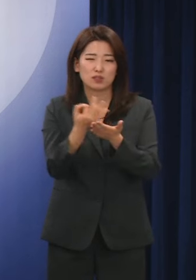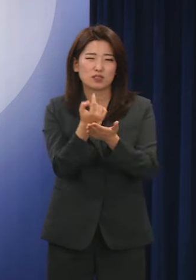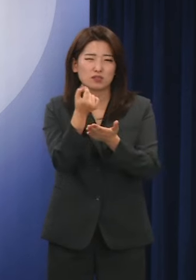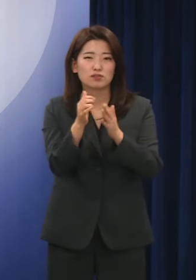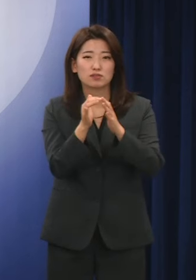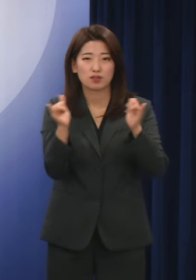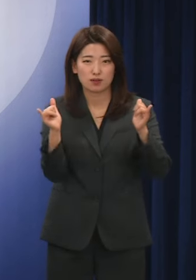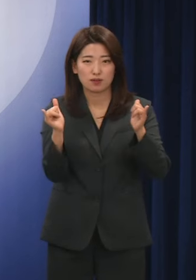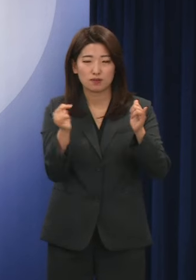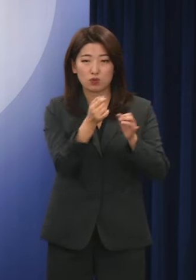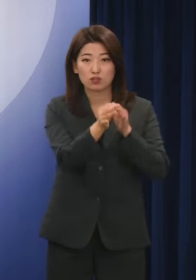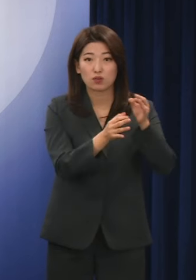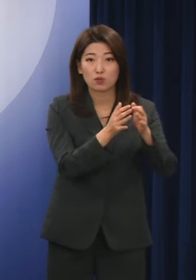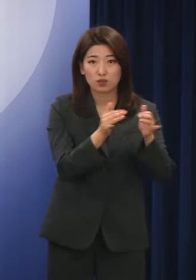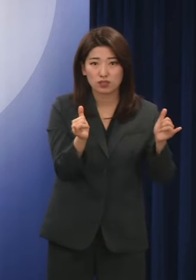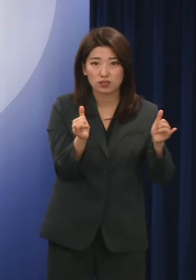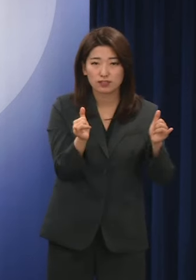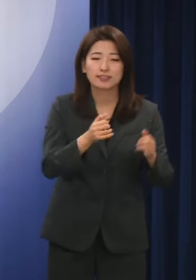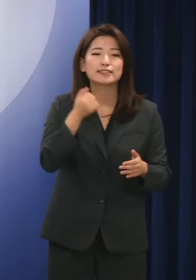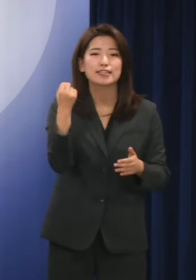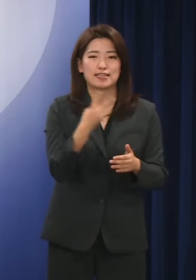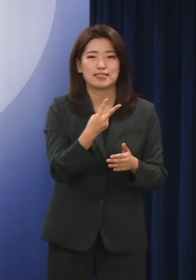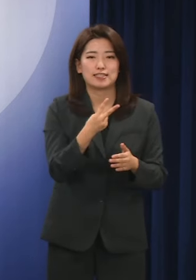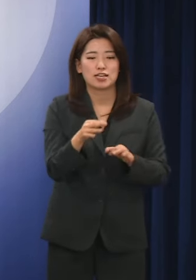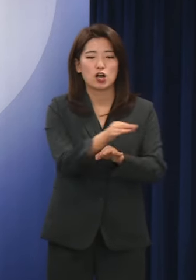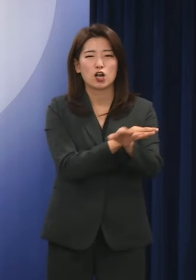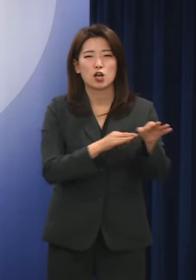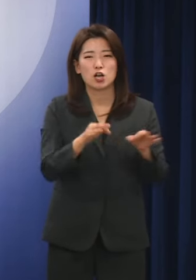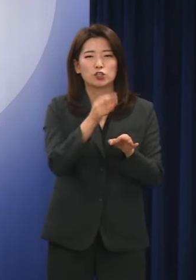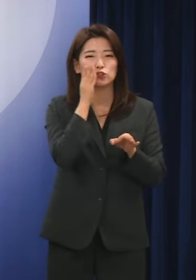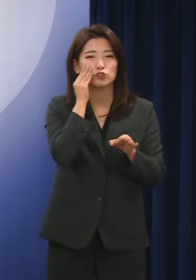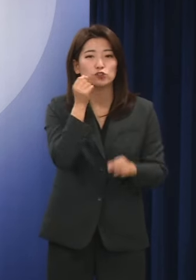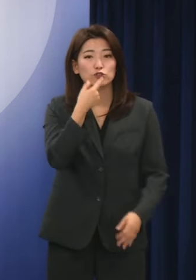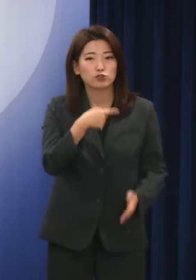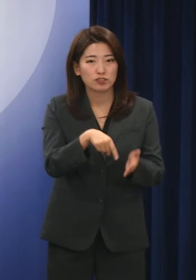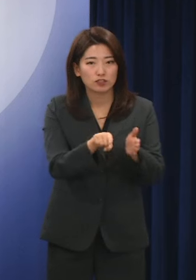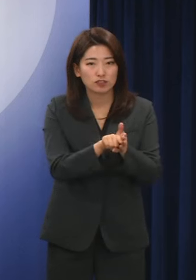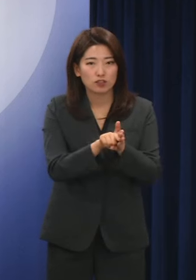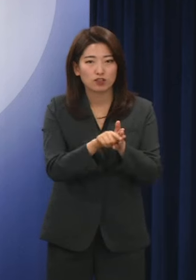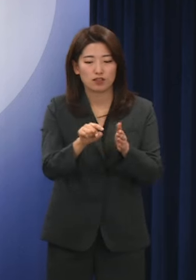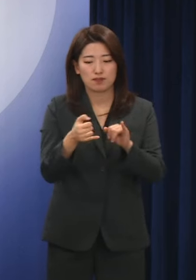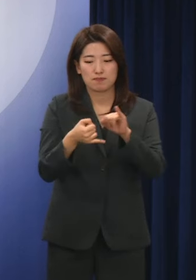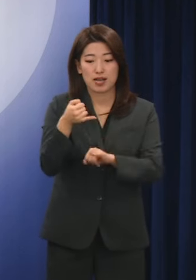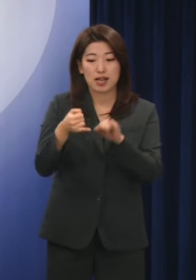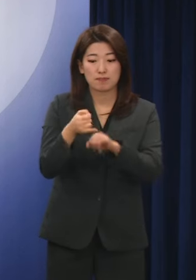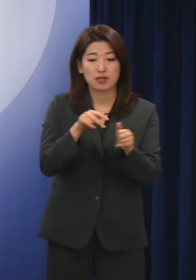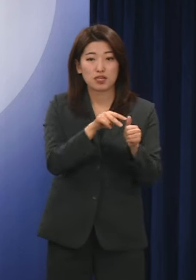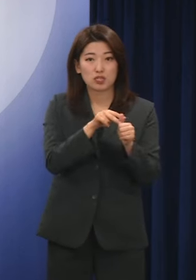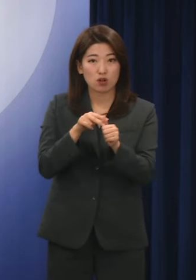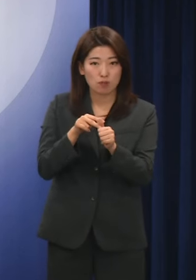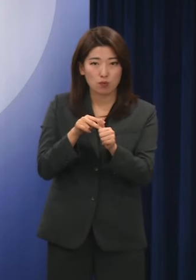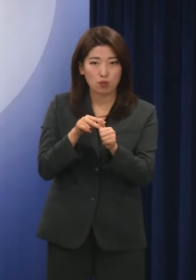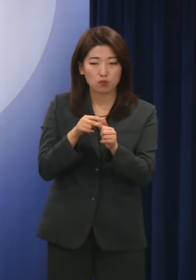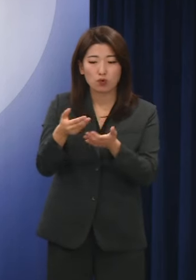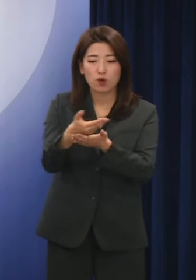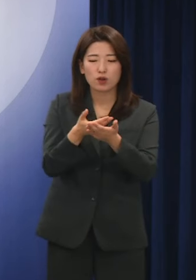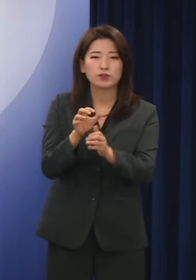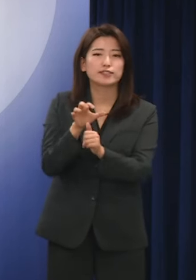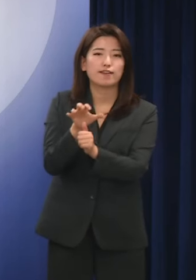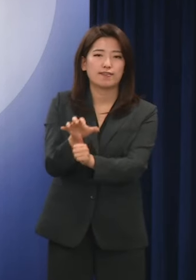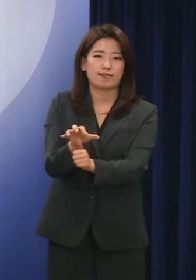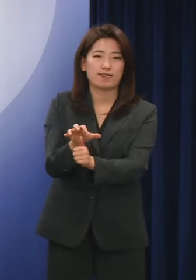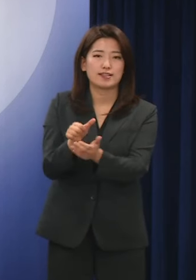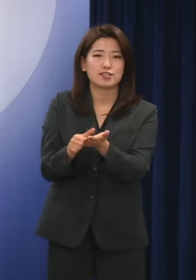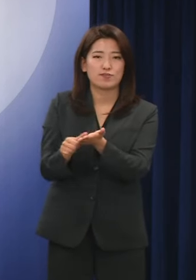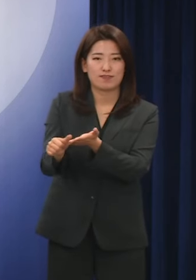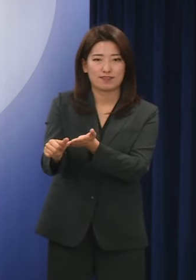정상적인 경제생활에 신속히 복귀할 수 있도록 연체 이력 정보의 공유와 활용을 제한하는 신용회복